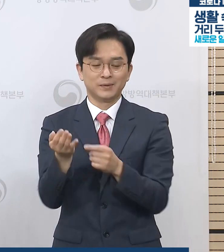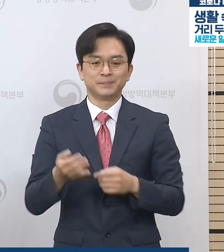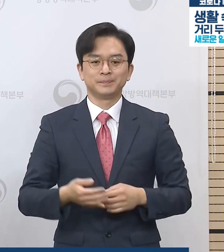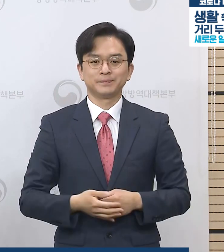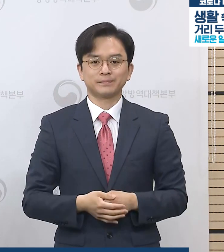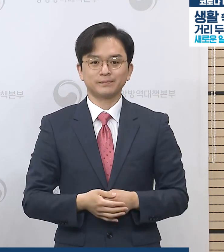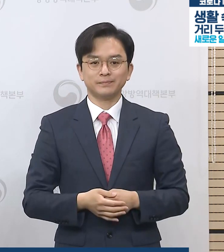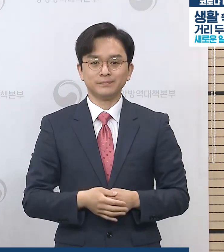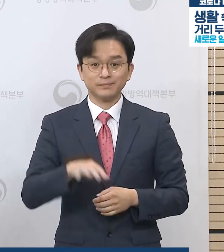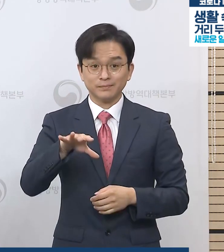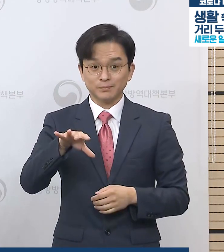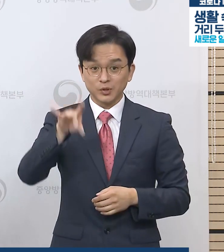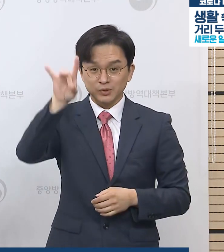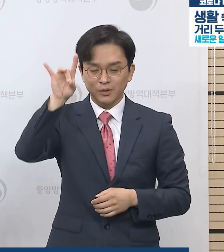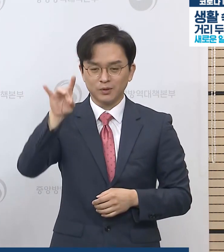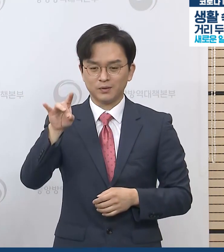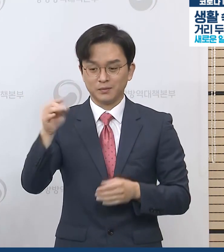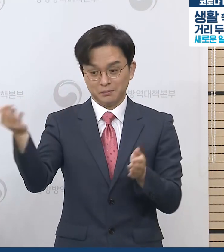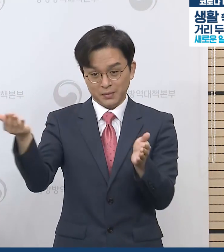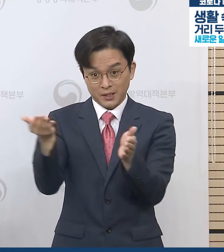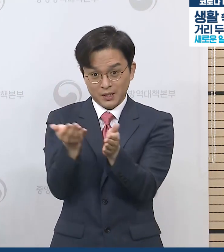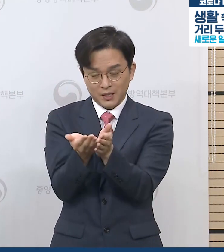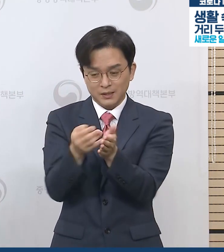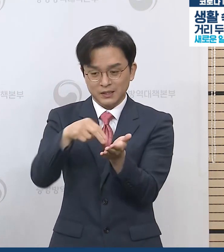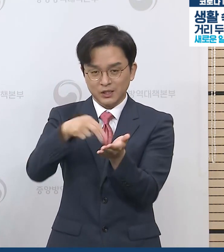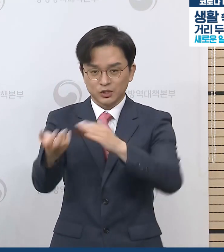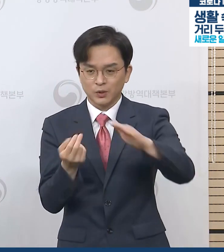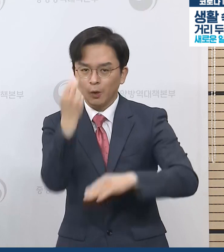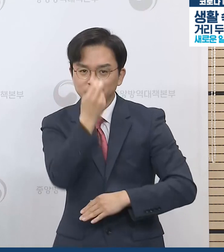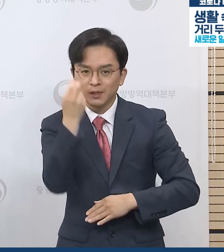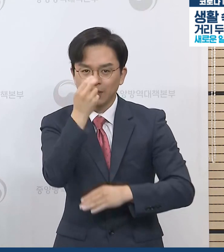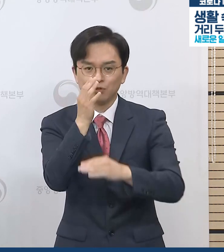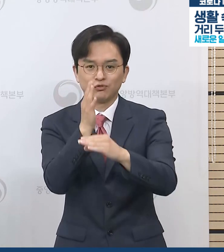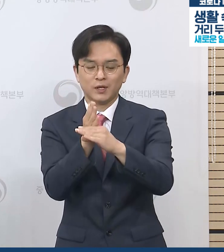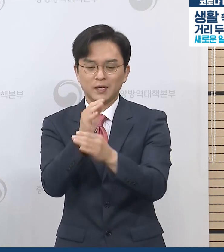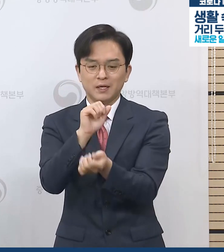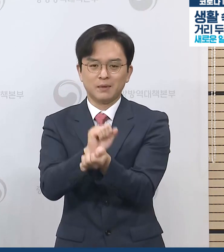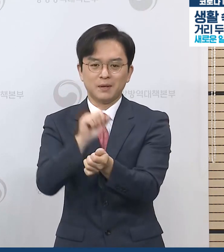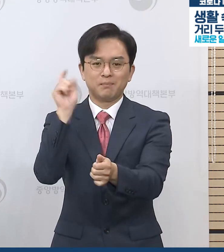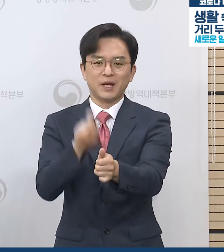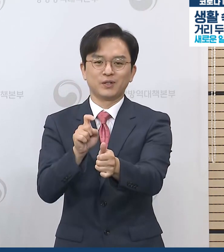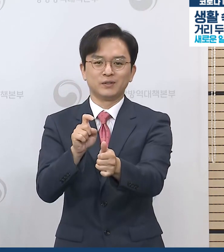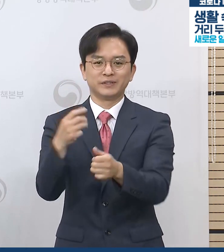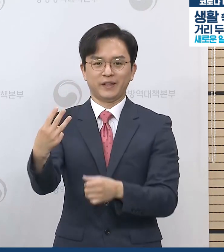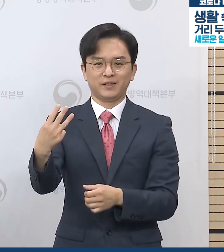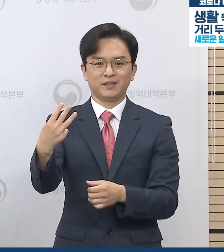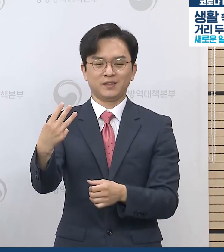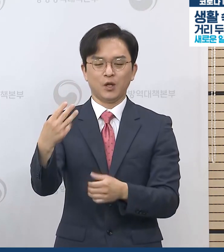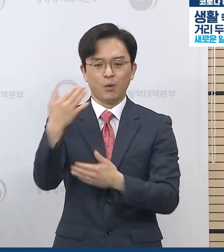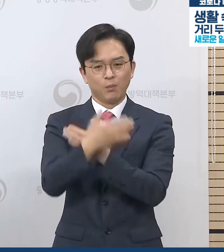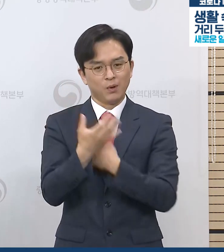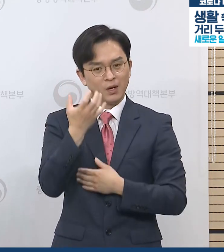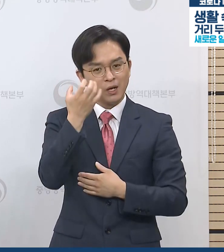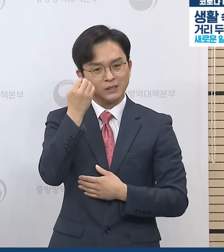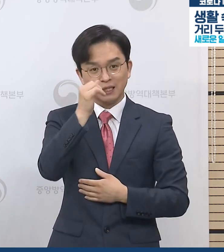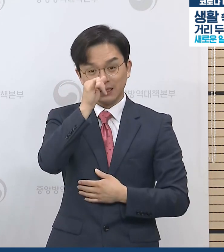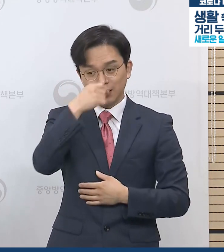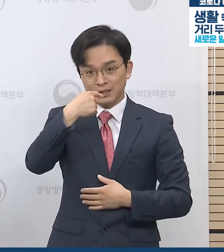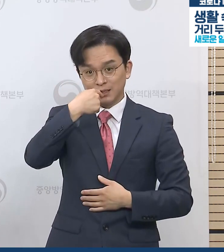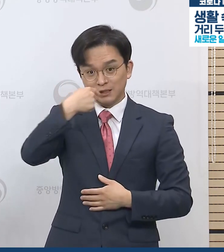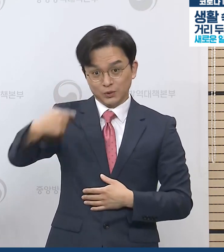유증상자 3명이 발생함에 따라서 해당 선박 선원 전체 3명을 포함하여